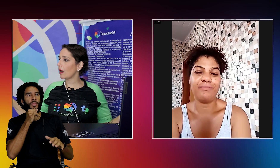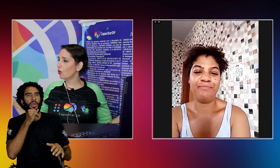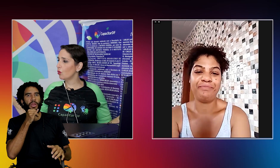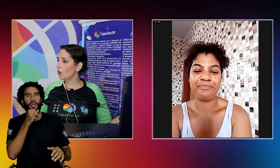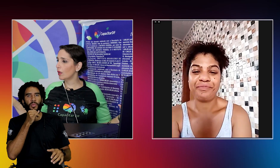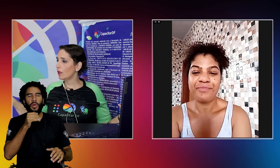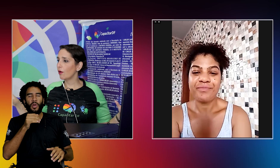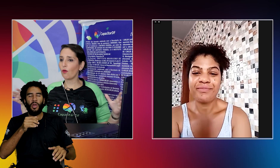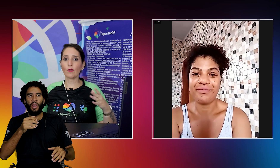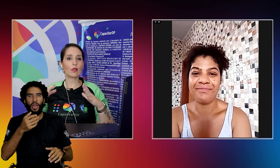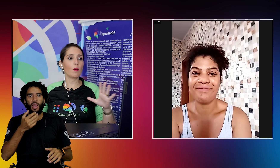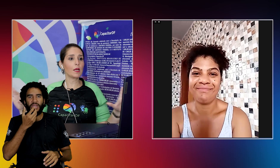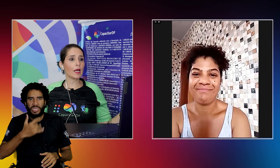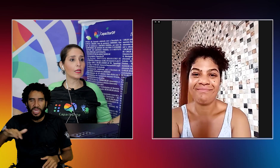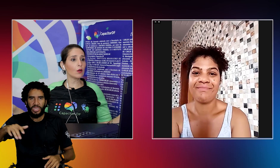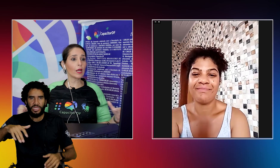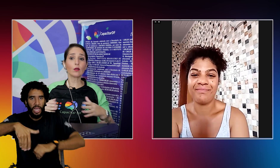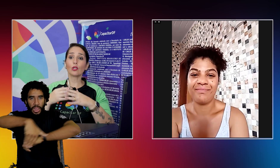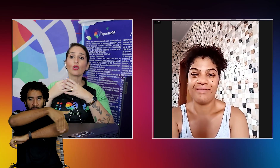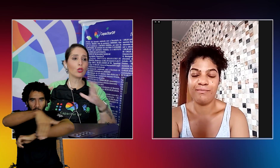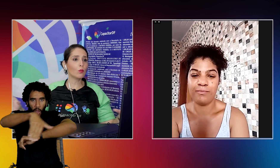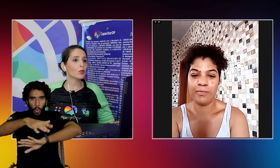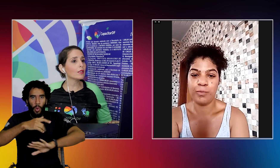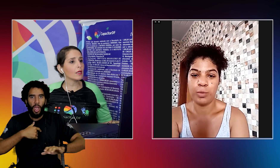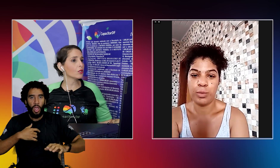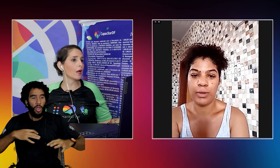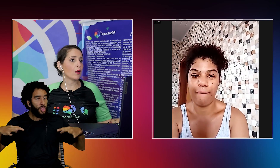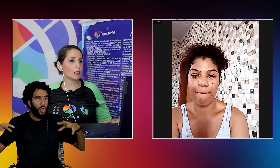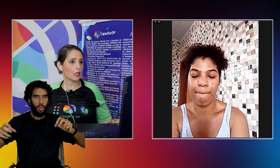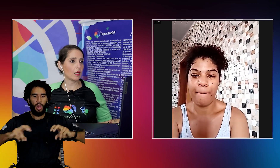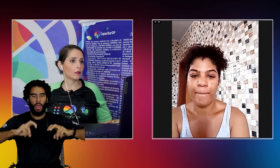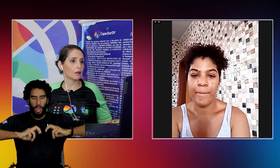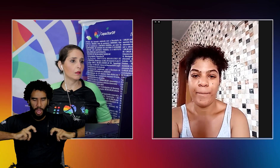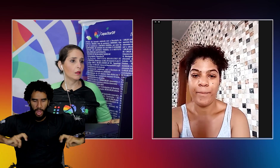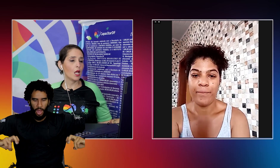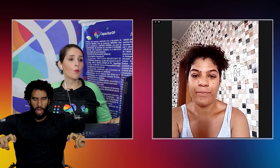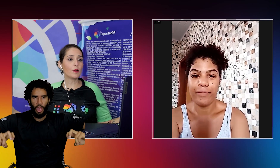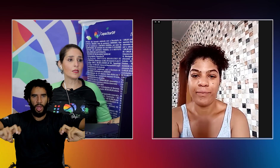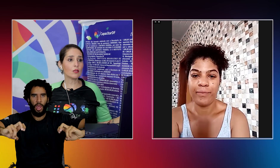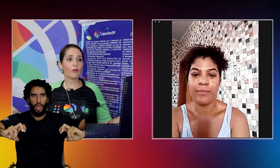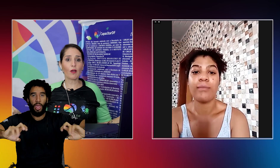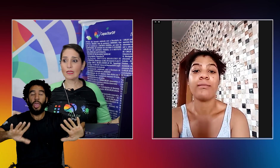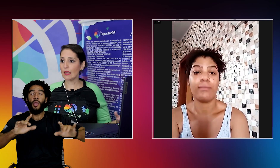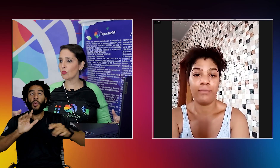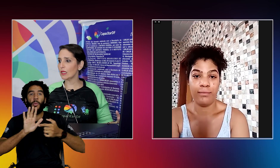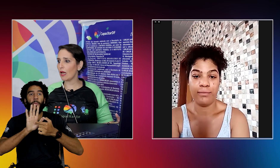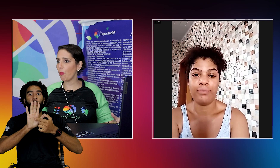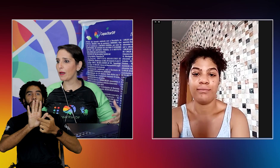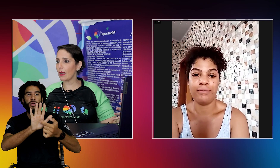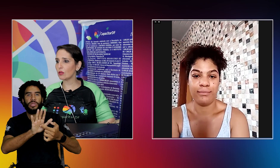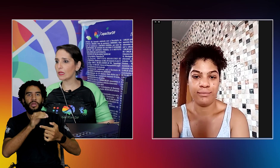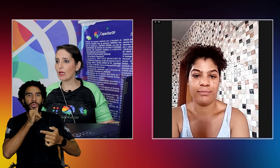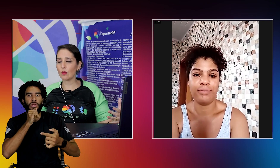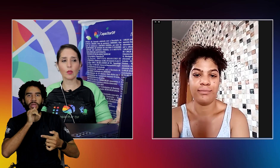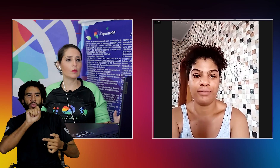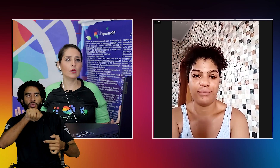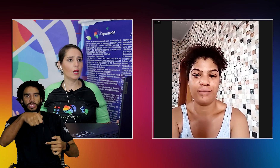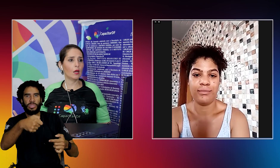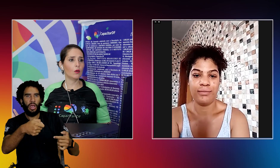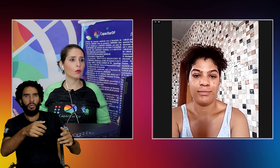criançada na rua. Eu vou fazer uma brincadeira, eu quero que todo mundo sente na calçada. Eu preciso fazer um sinal para a